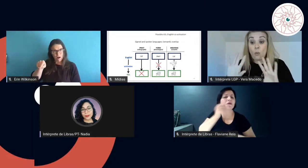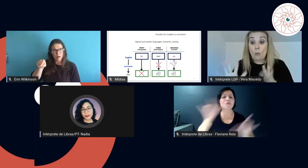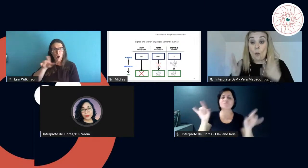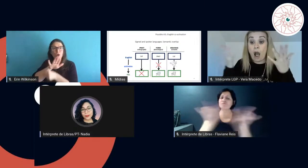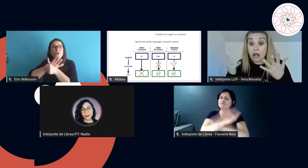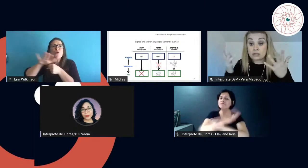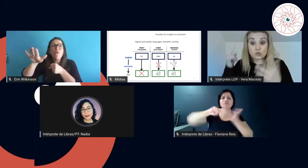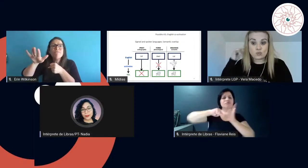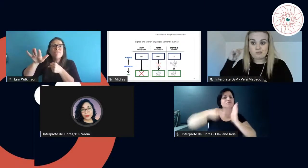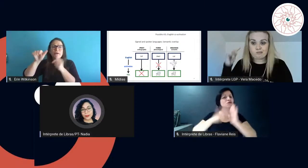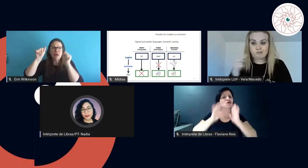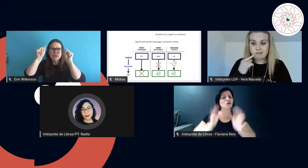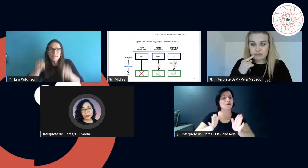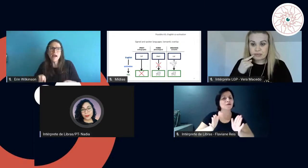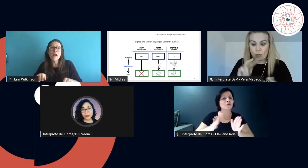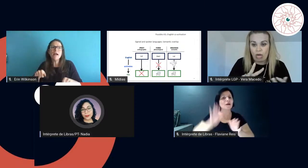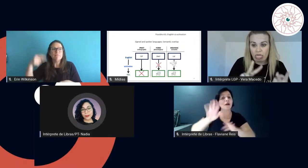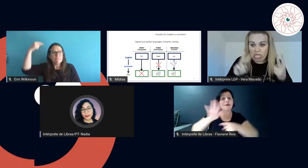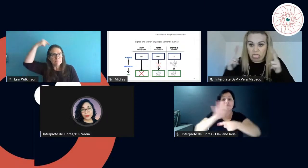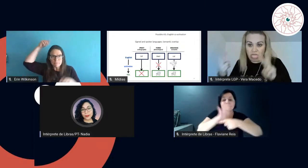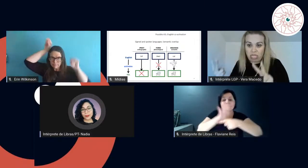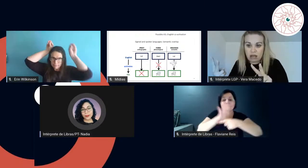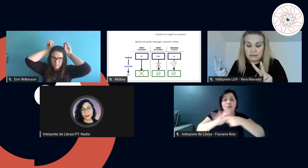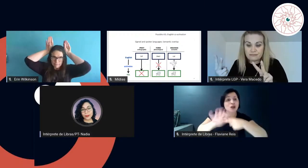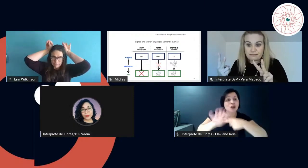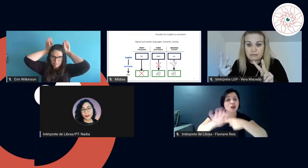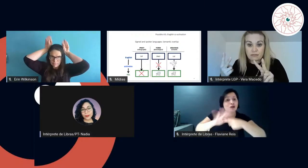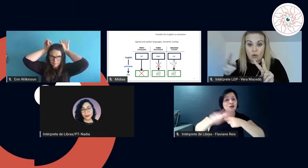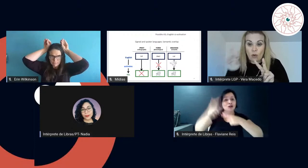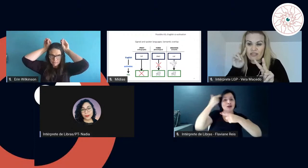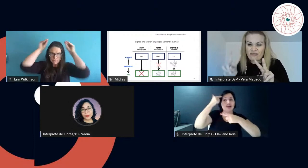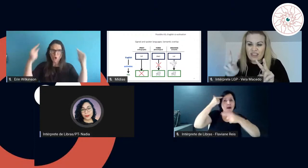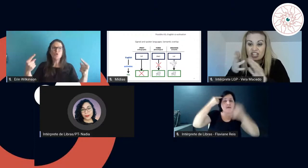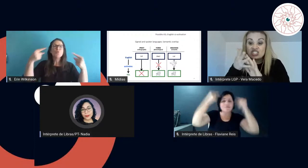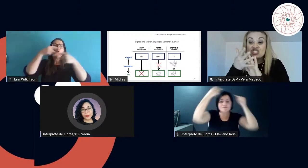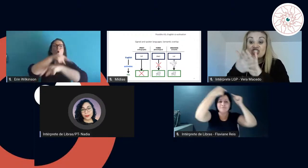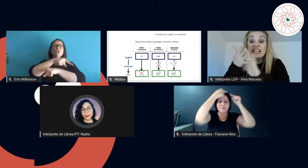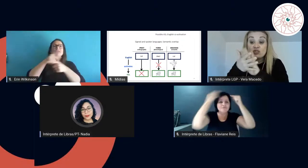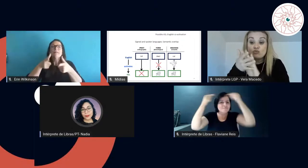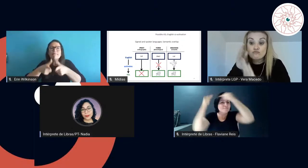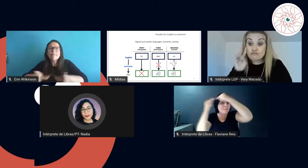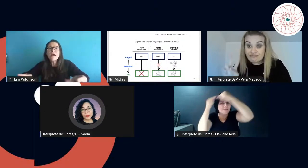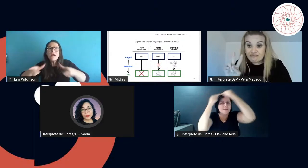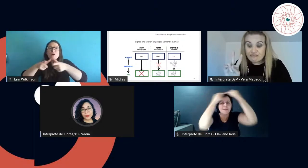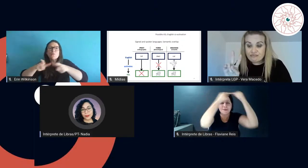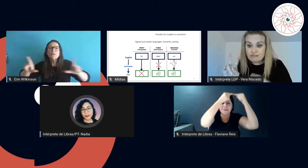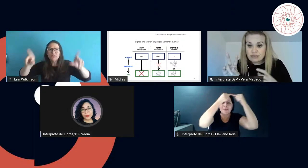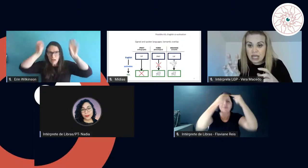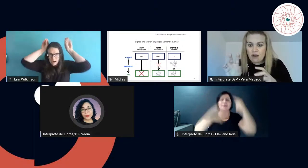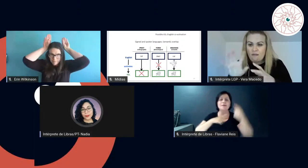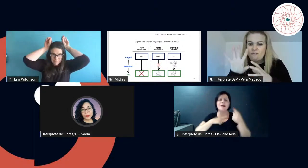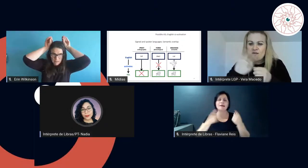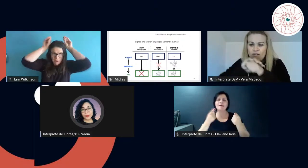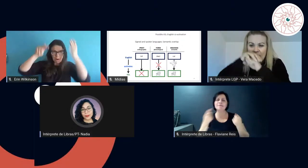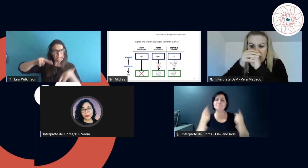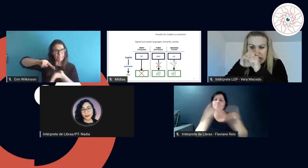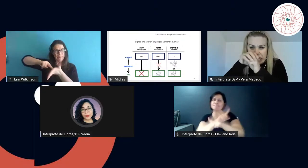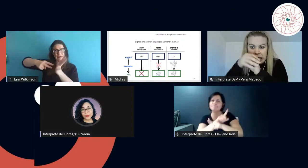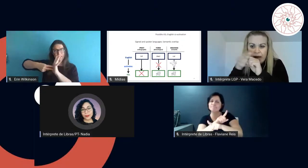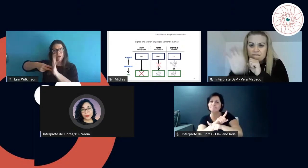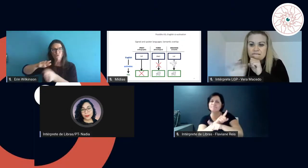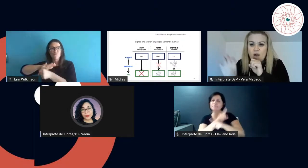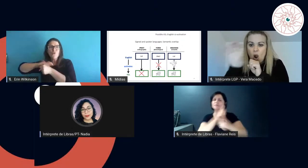sujeito surdo, ele se depara com o sinal e com a forma impressa ou a